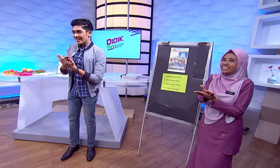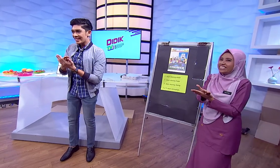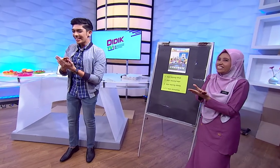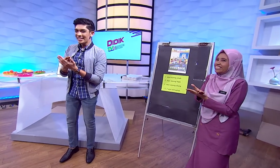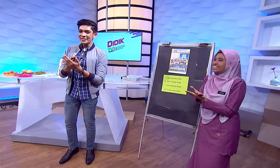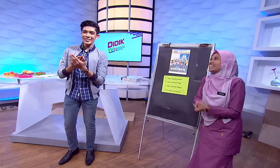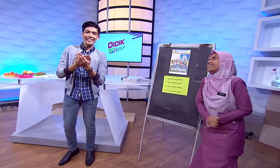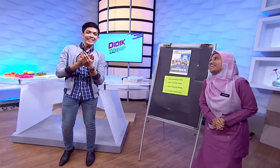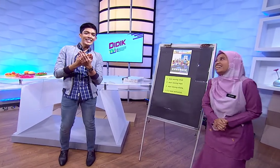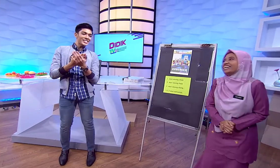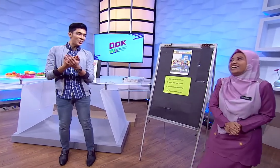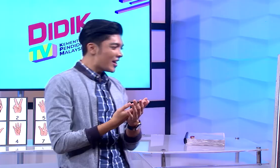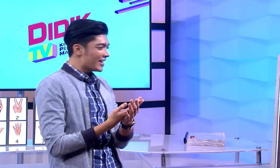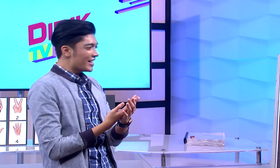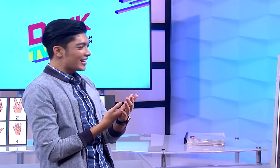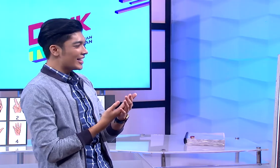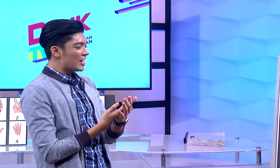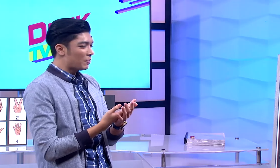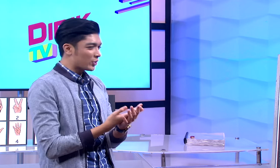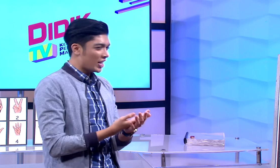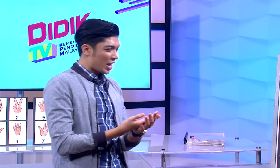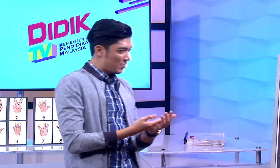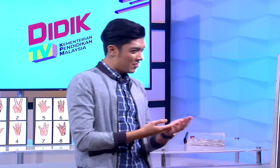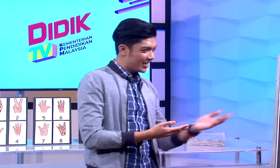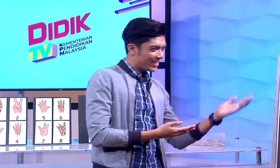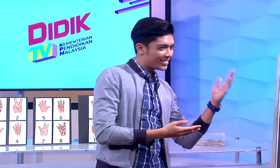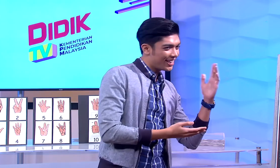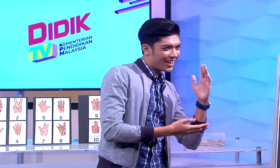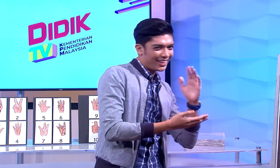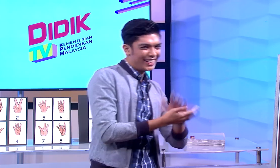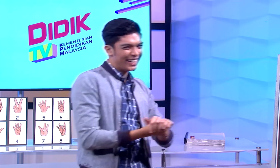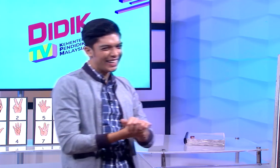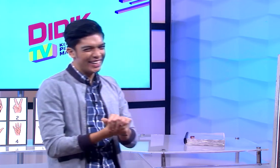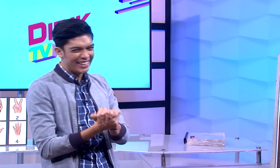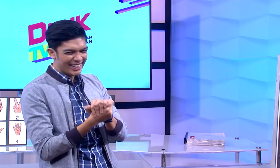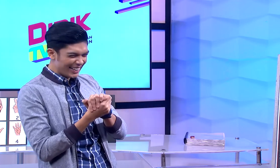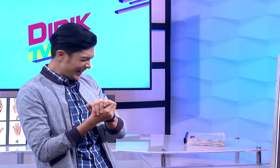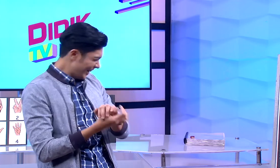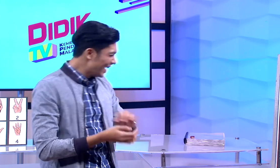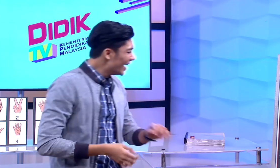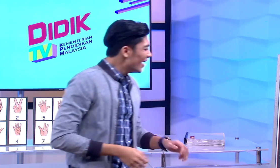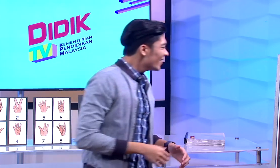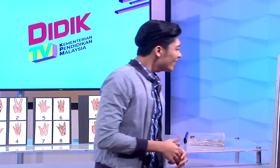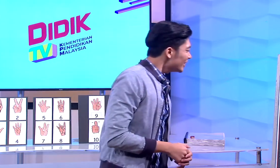itu dia jago Arjuna yang mesti lebih pantas ya Oke